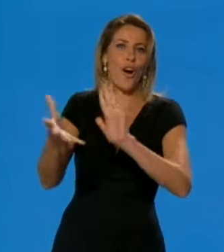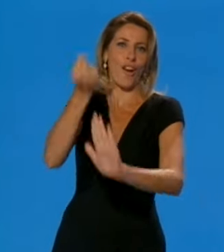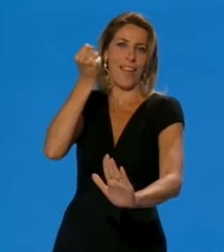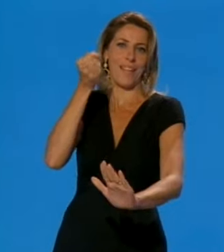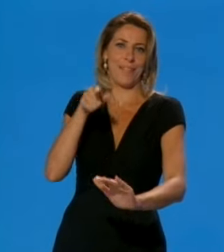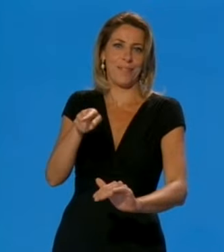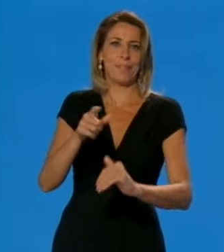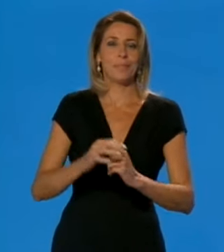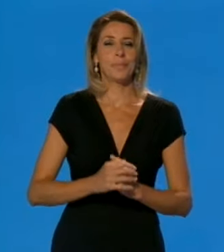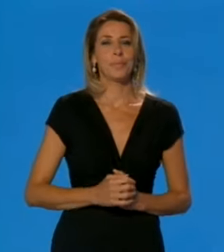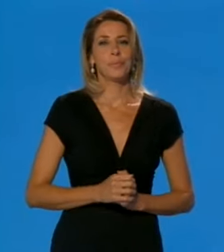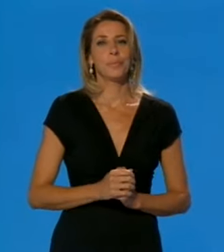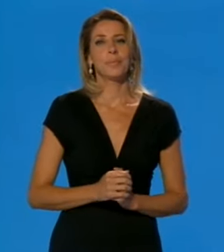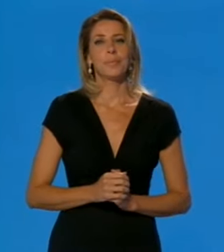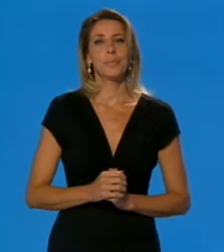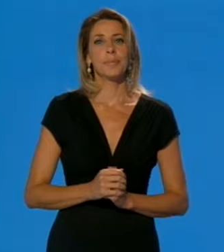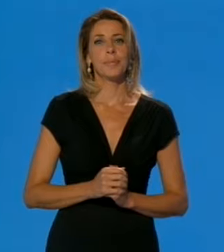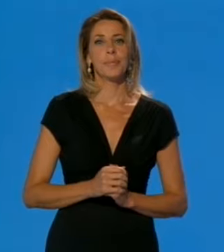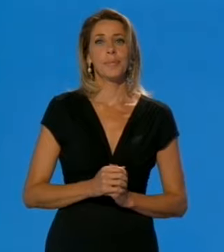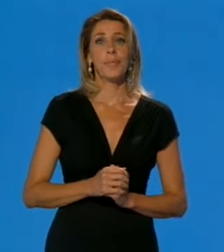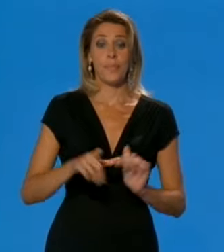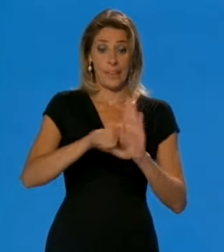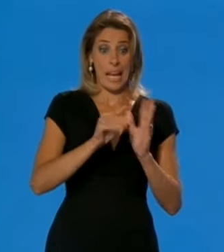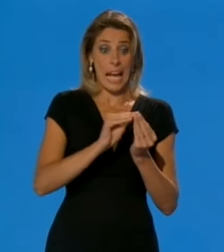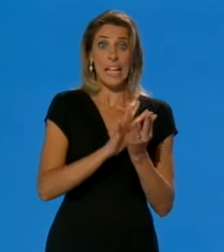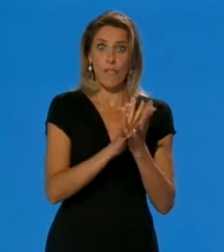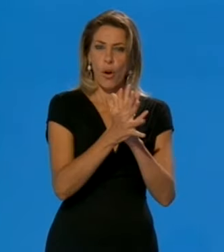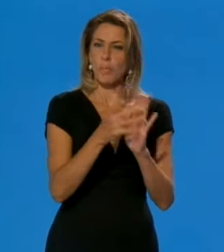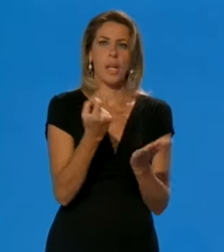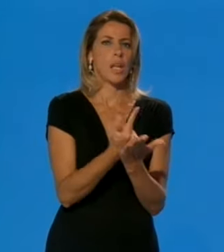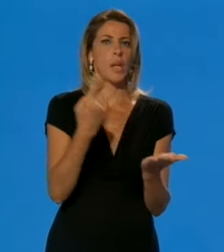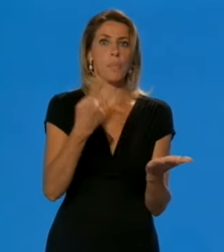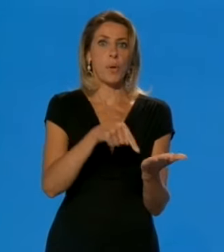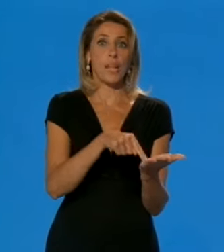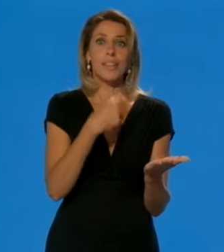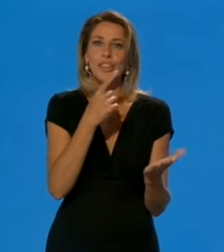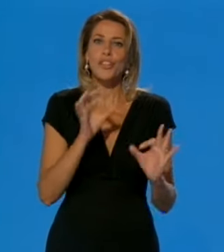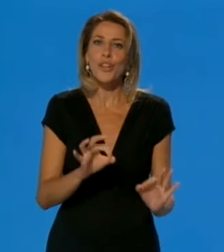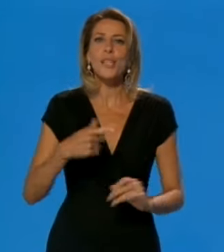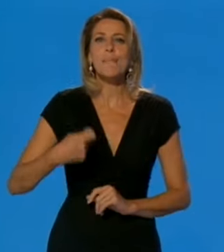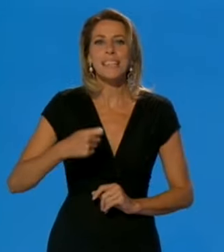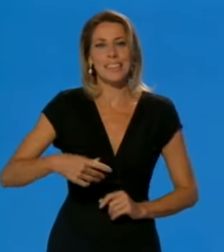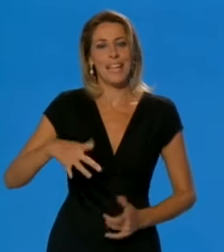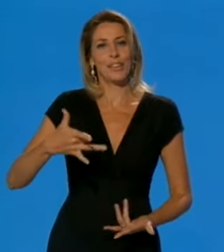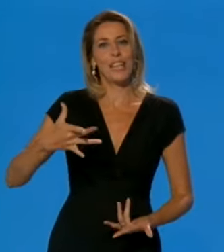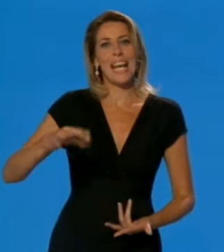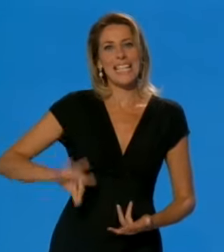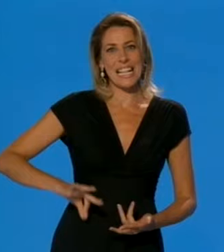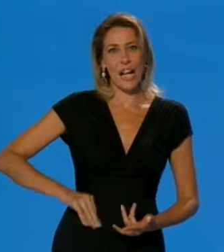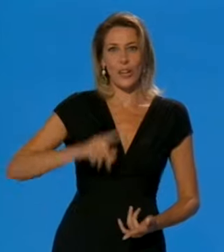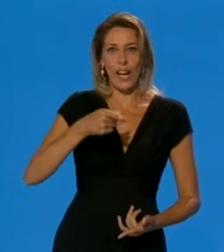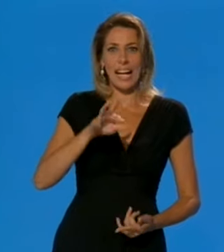sole le riforme sono importanti sottolinea il presidente del senato grasso